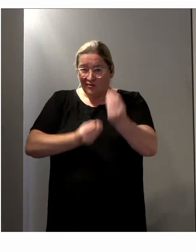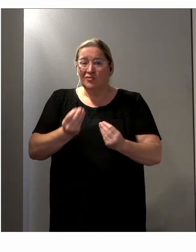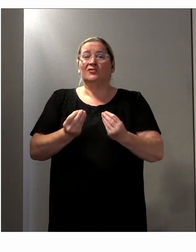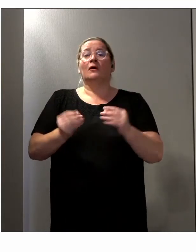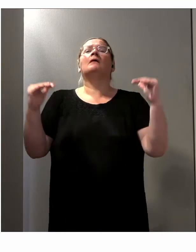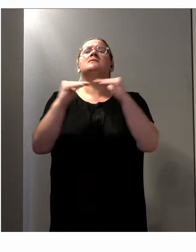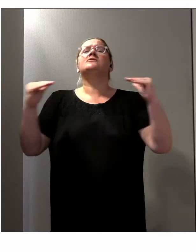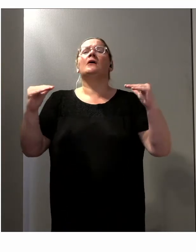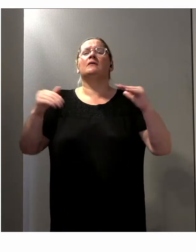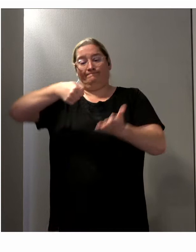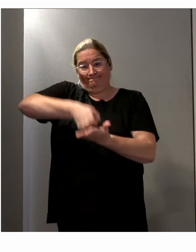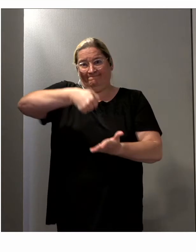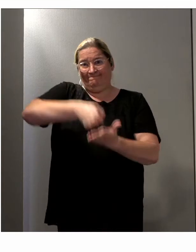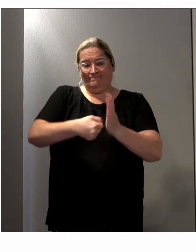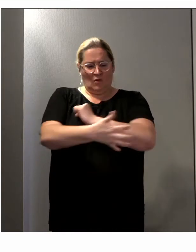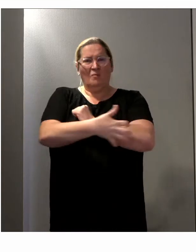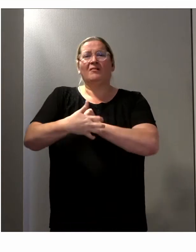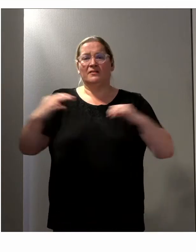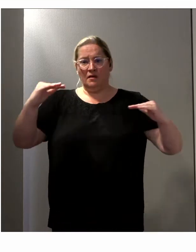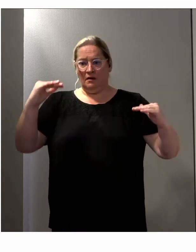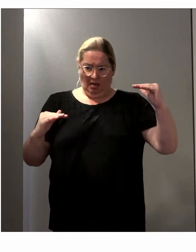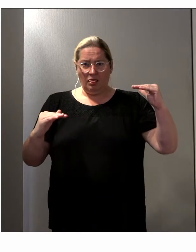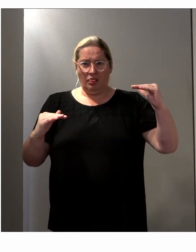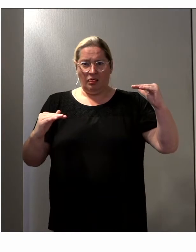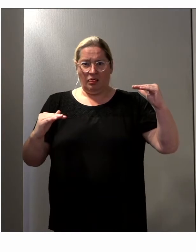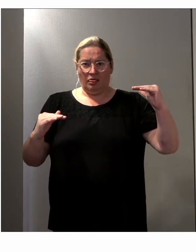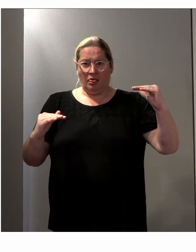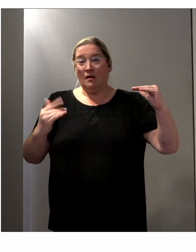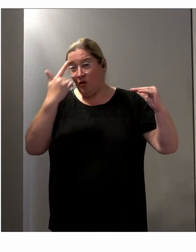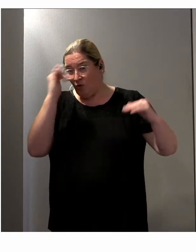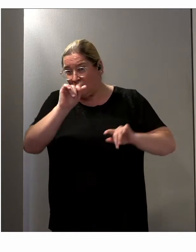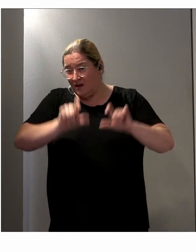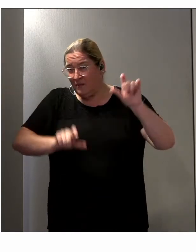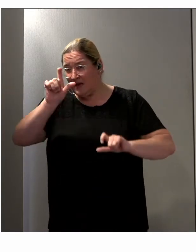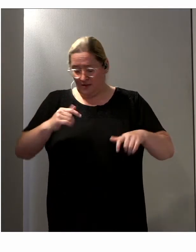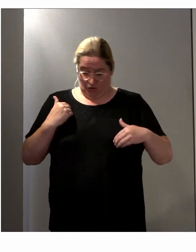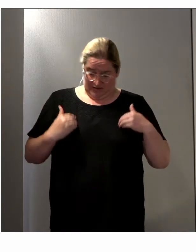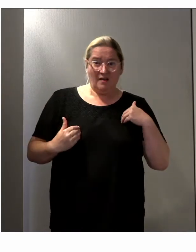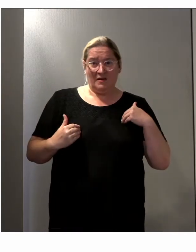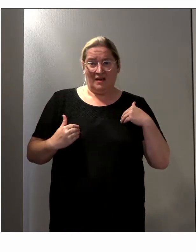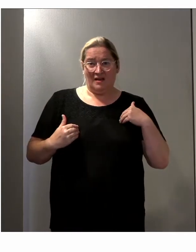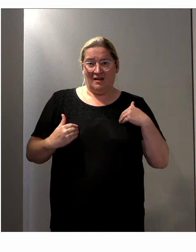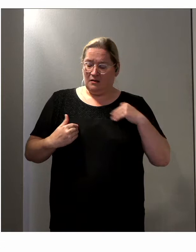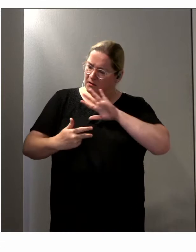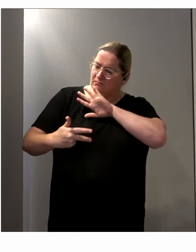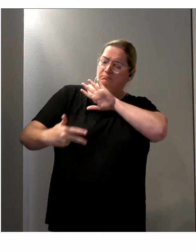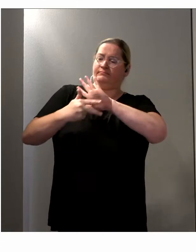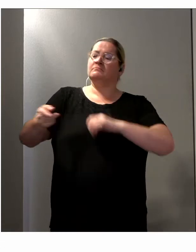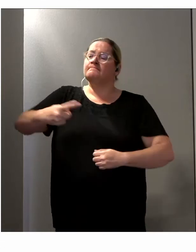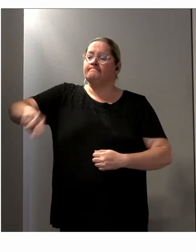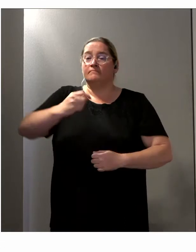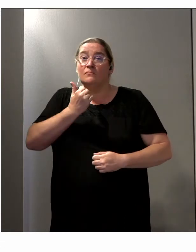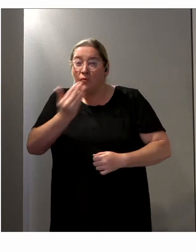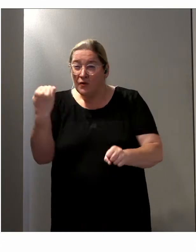y compris, je dirais, et en particulier, pour les personnes dites handicapées reconnues incapables de